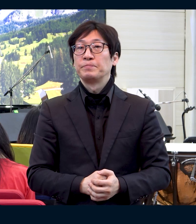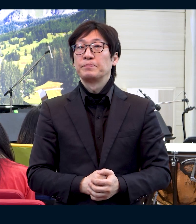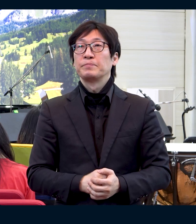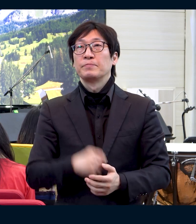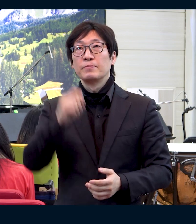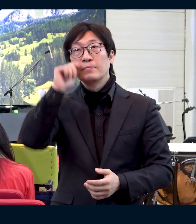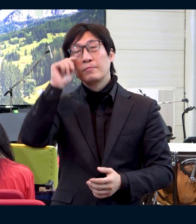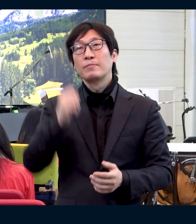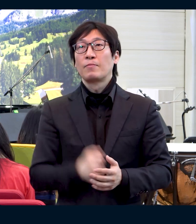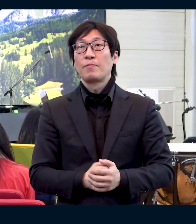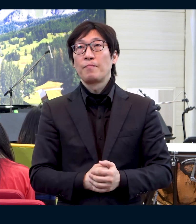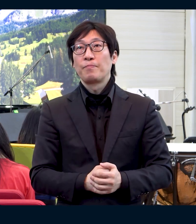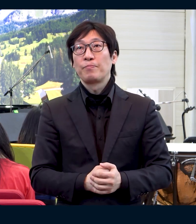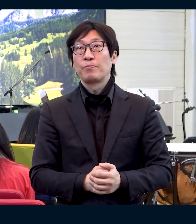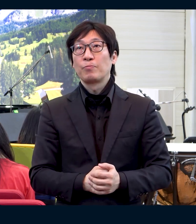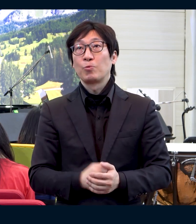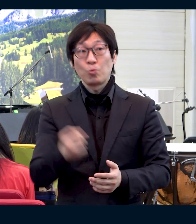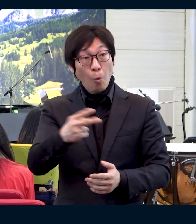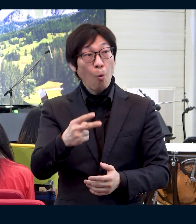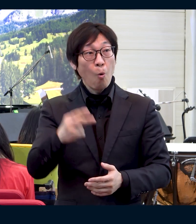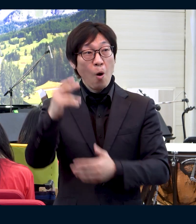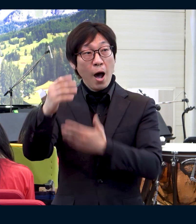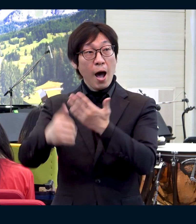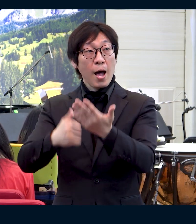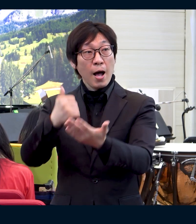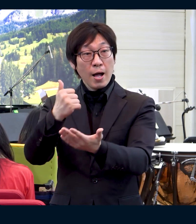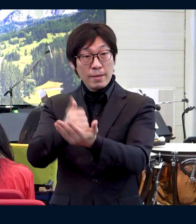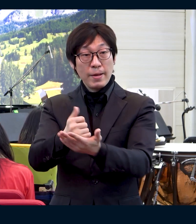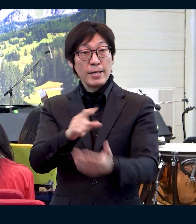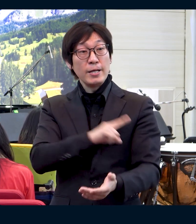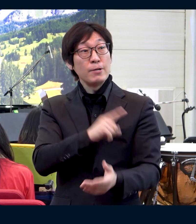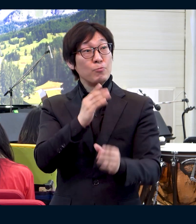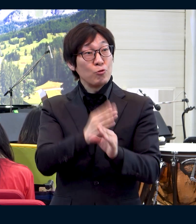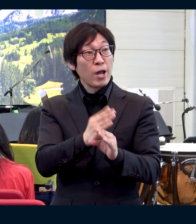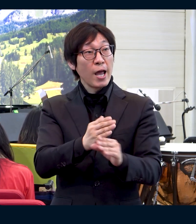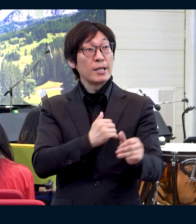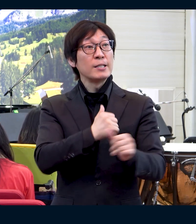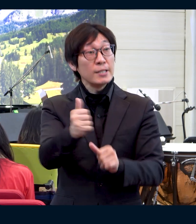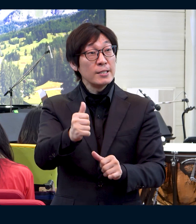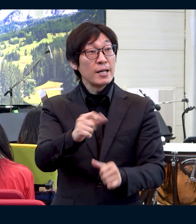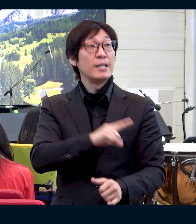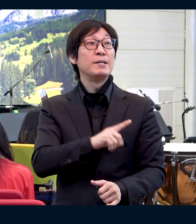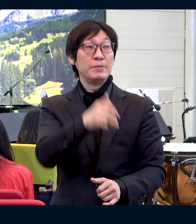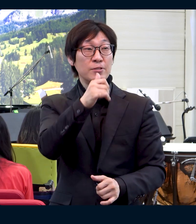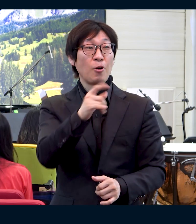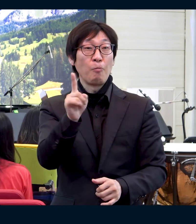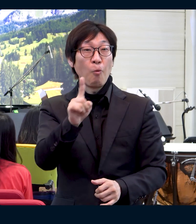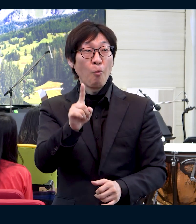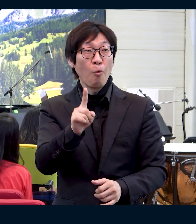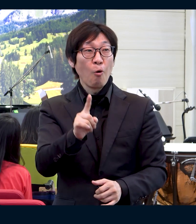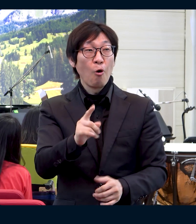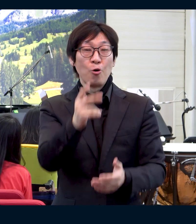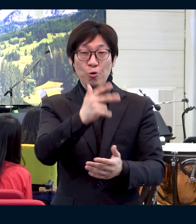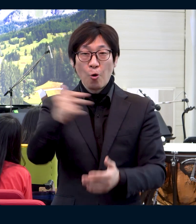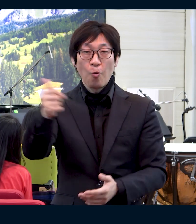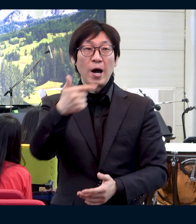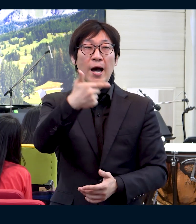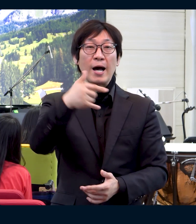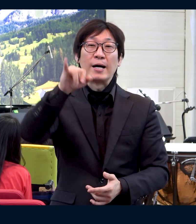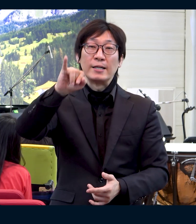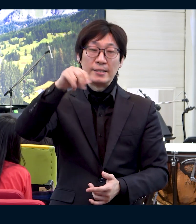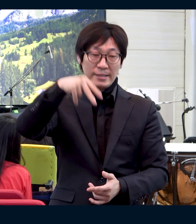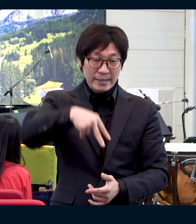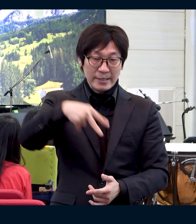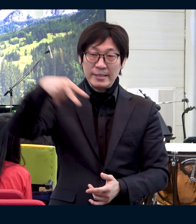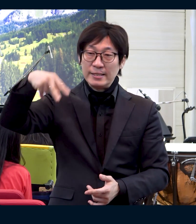무엇보다도 하나님의 이름 가운데 승리가 들어간 하나님의 이름도 있습니다. 뭐죠? 여호와 니시입니다. 이렇게